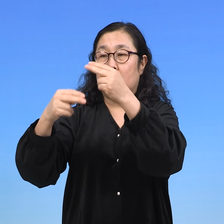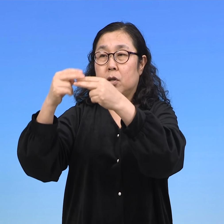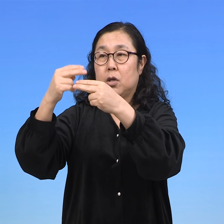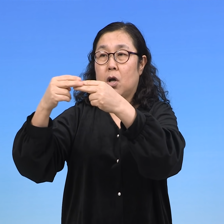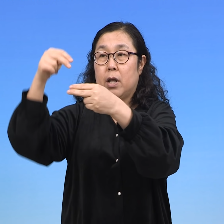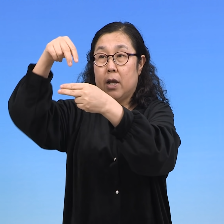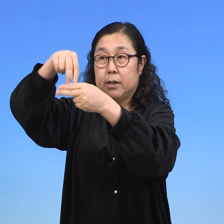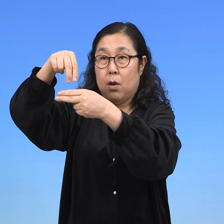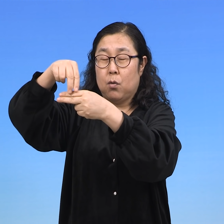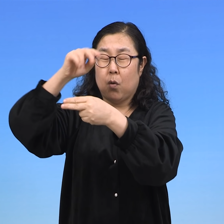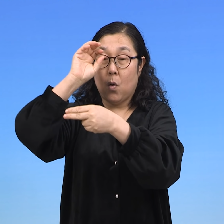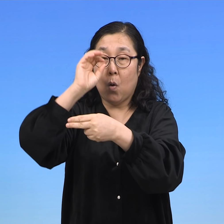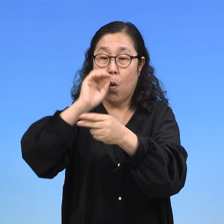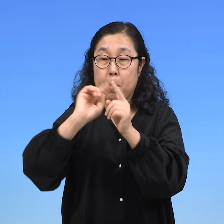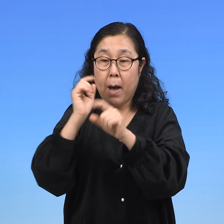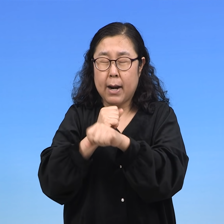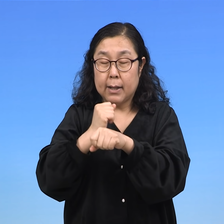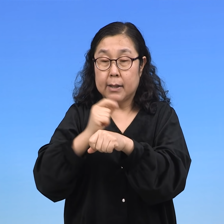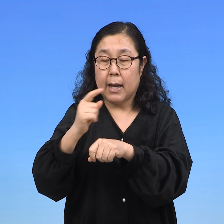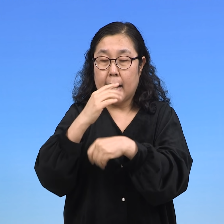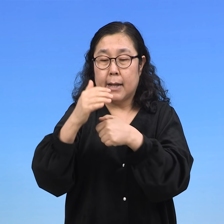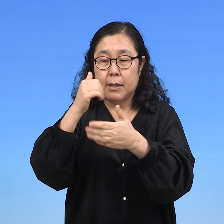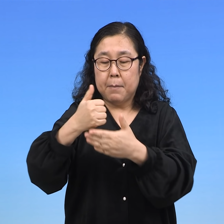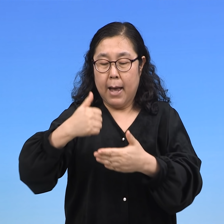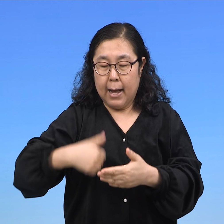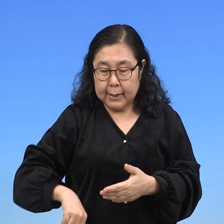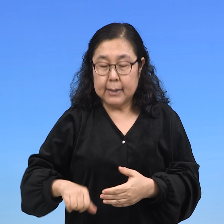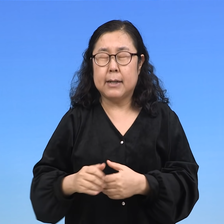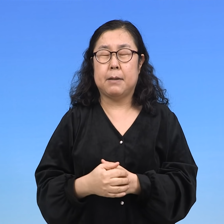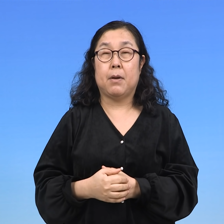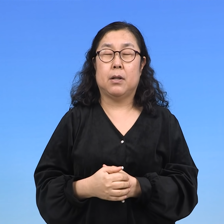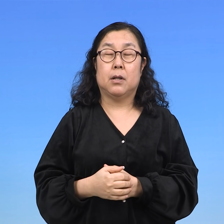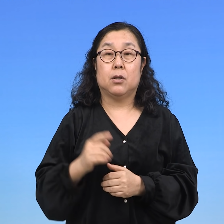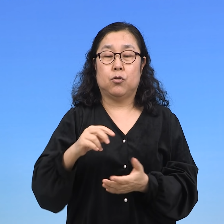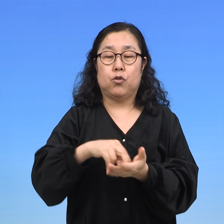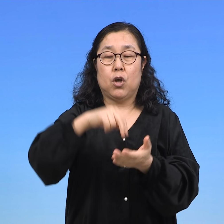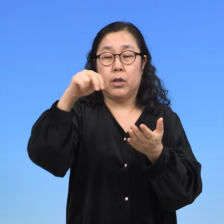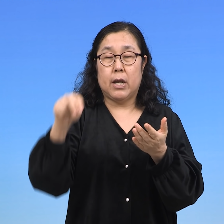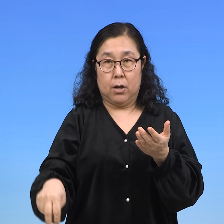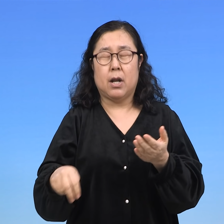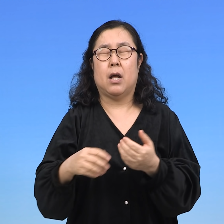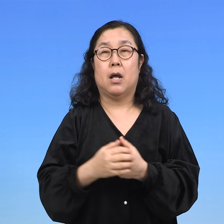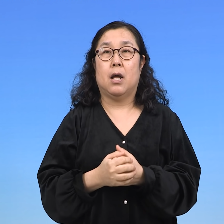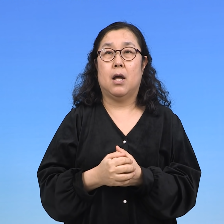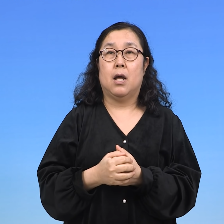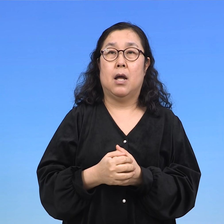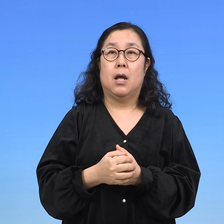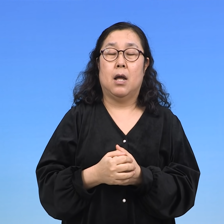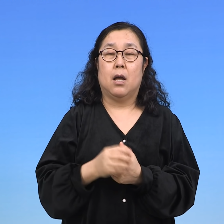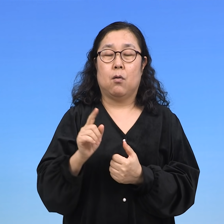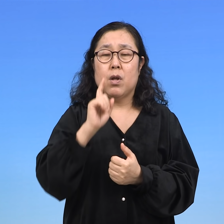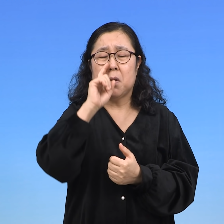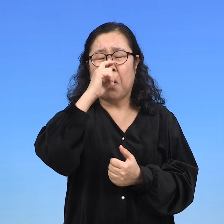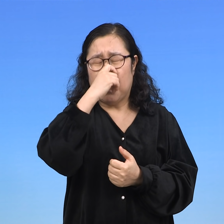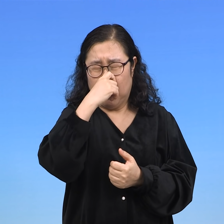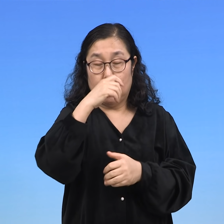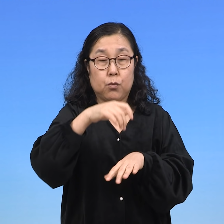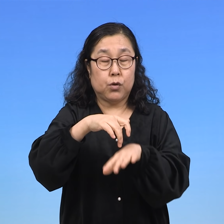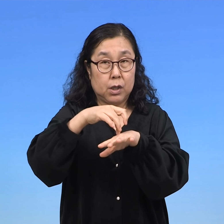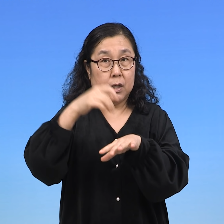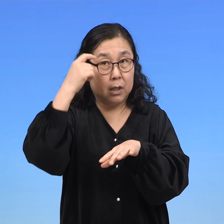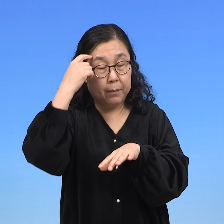네가 만일 하나님의 아들이든 뛰어내리라. 놀라운 영적인 지식을 가진 그들이었지만 그들이 왜 더러운